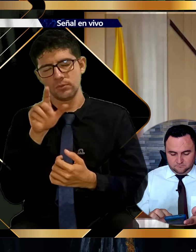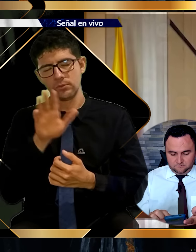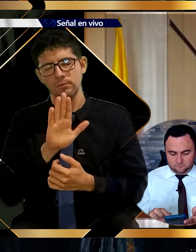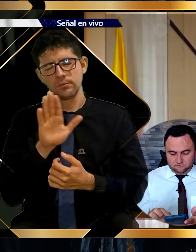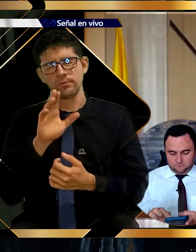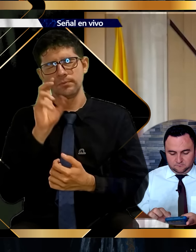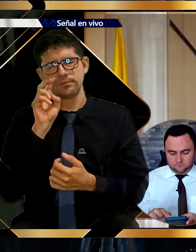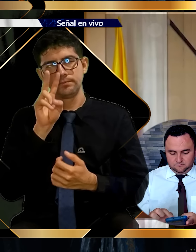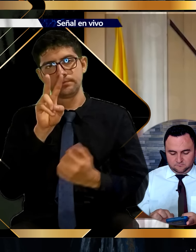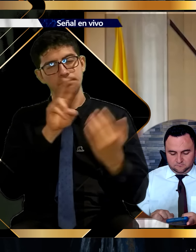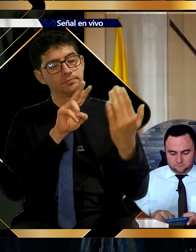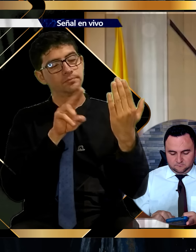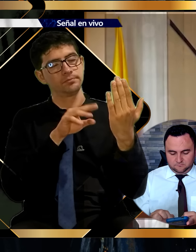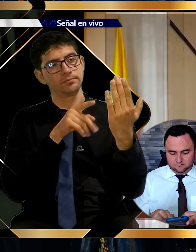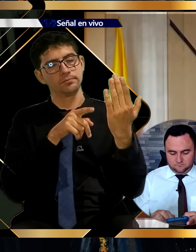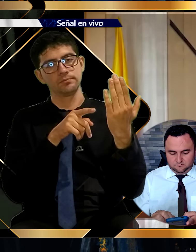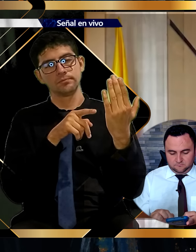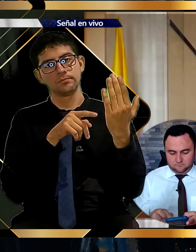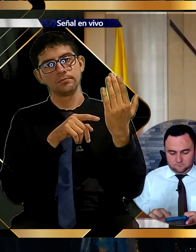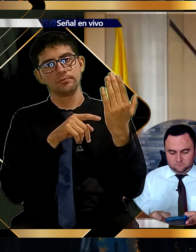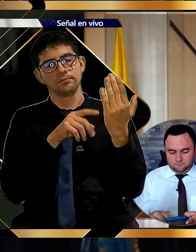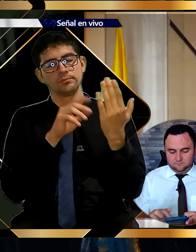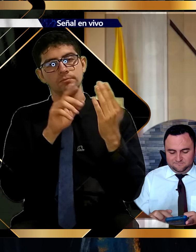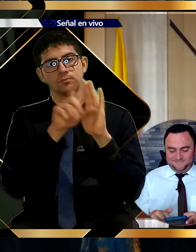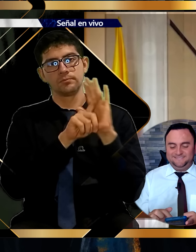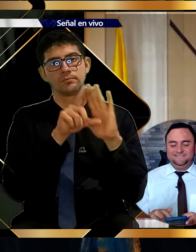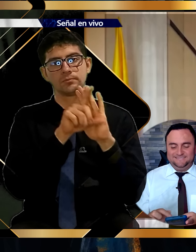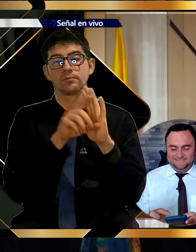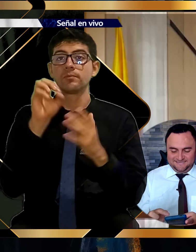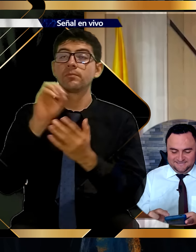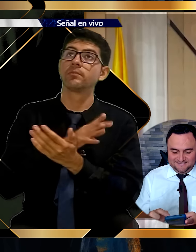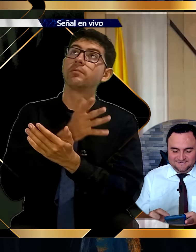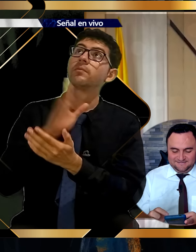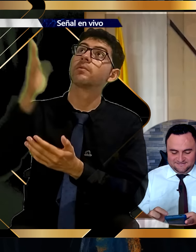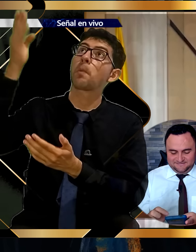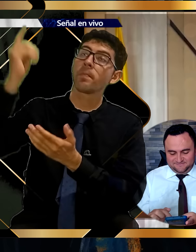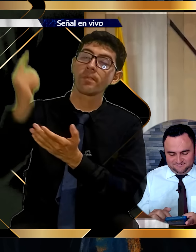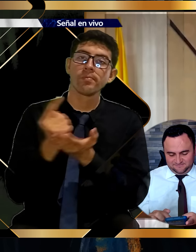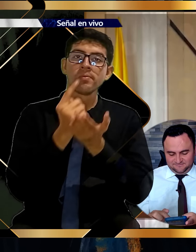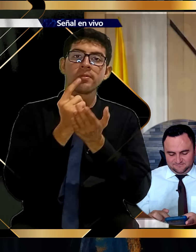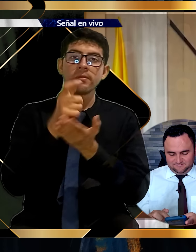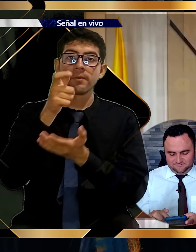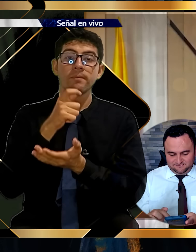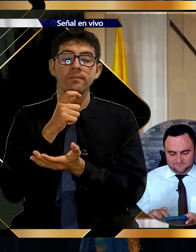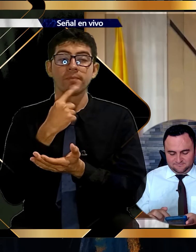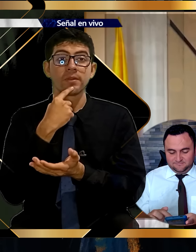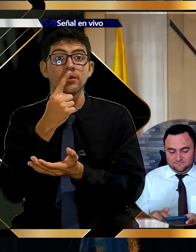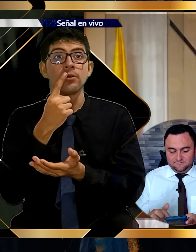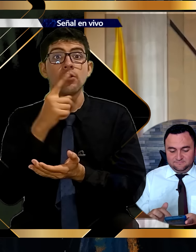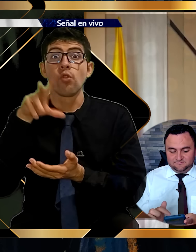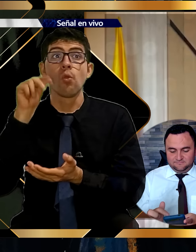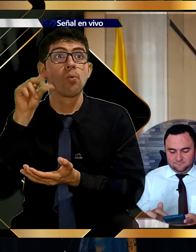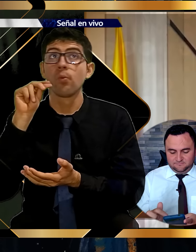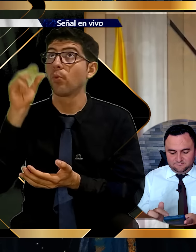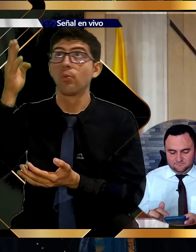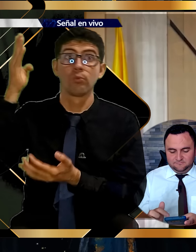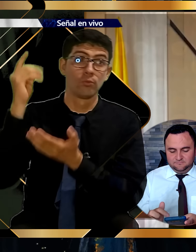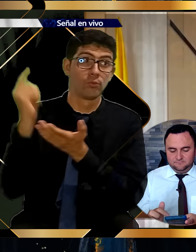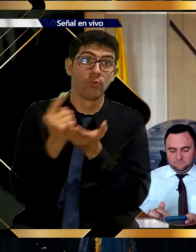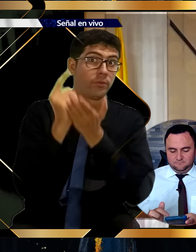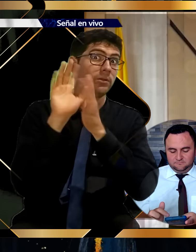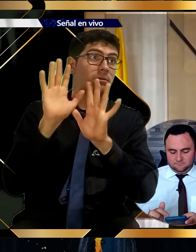Que estaban cantando que venga el Señor y alguien dijo, no, todavía no. Y eso no fue chiste, eso pasó en un culto.